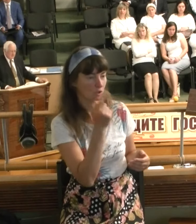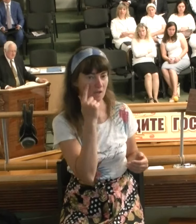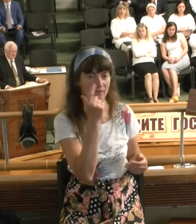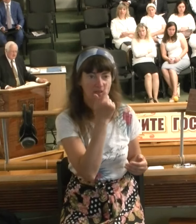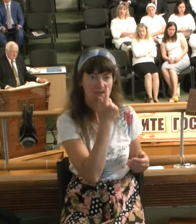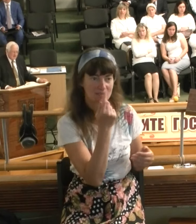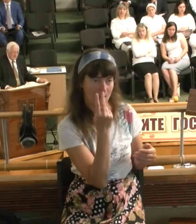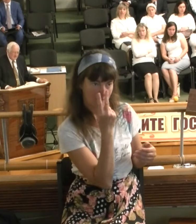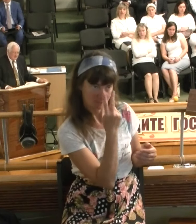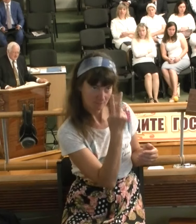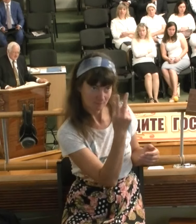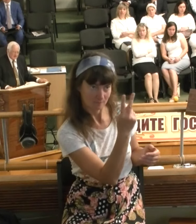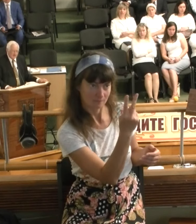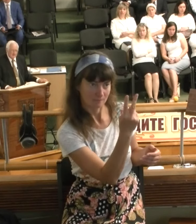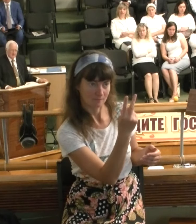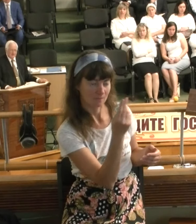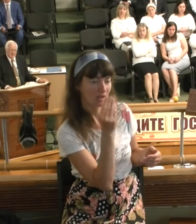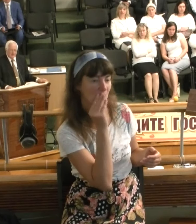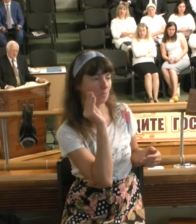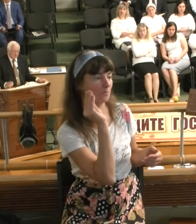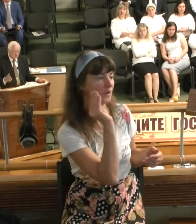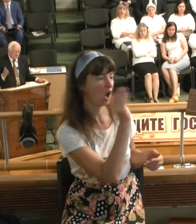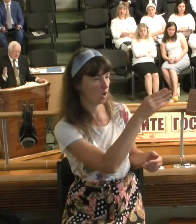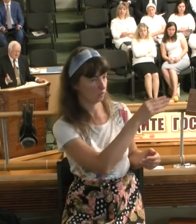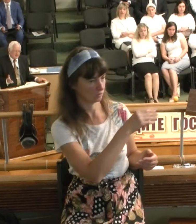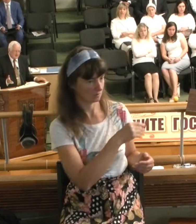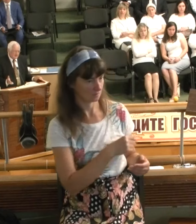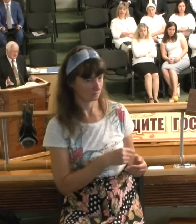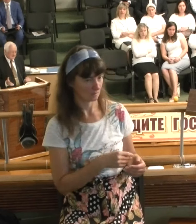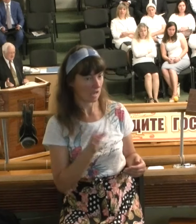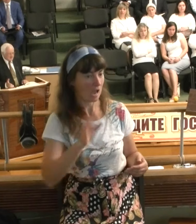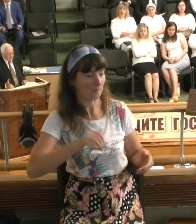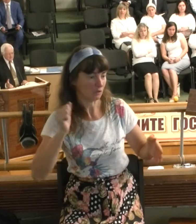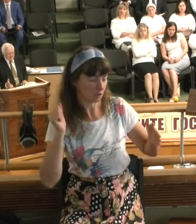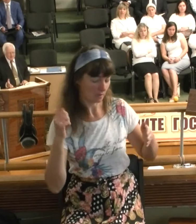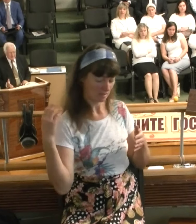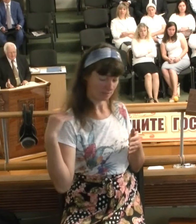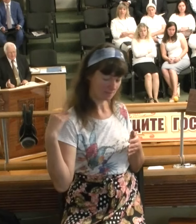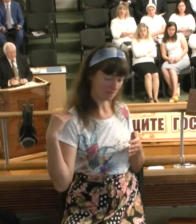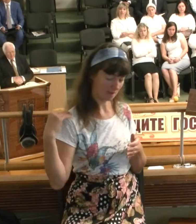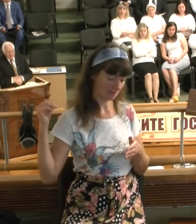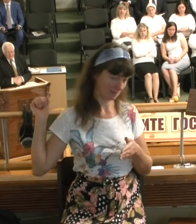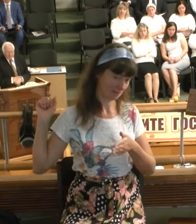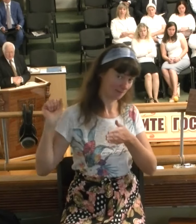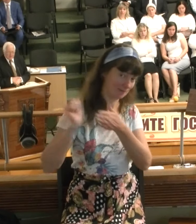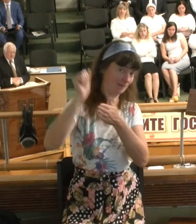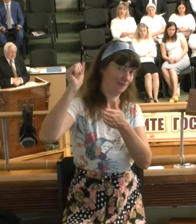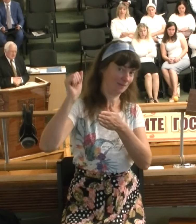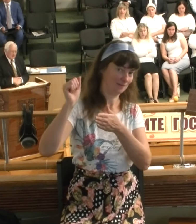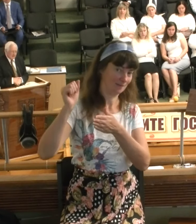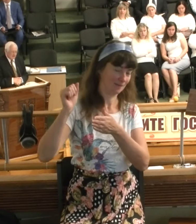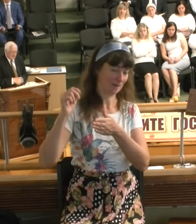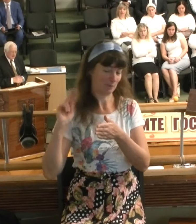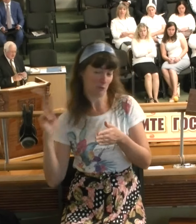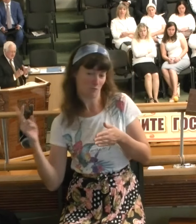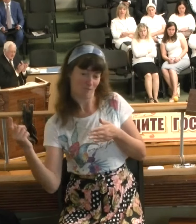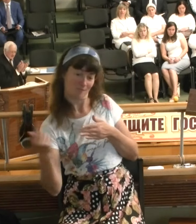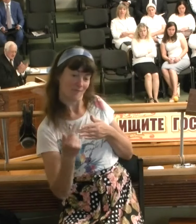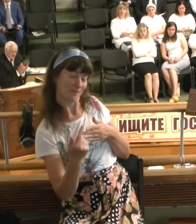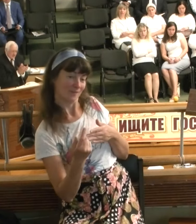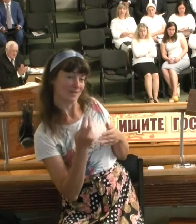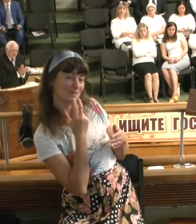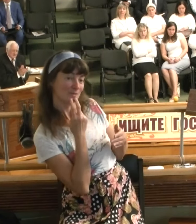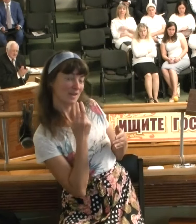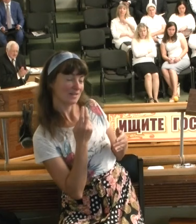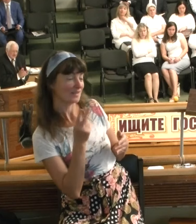ему в лице. А потом ударить сзади, подойти и сказать, угадай, кто тебя ударит. И